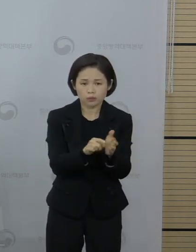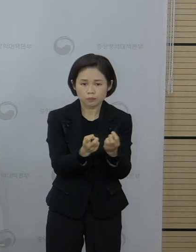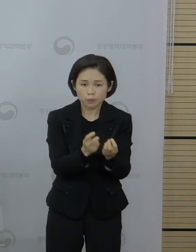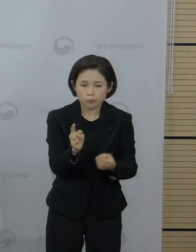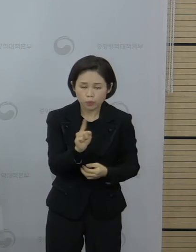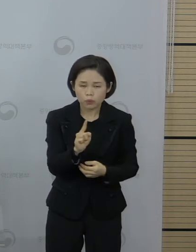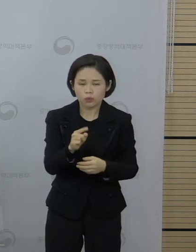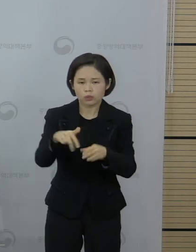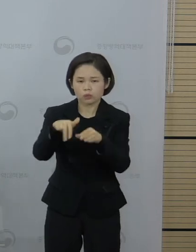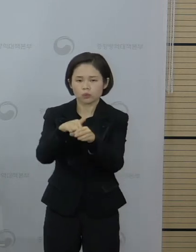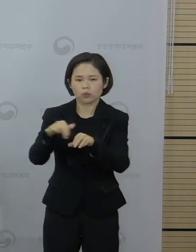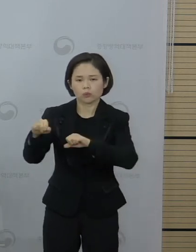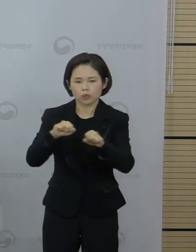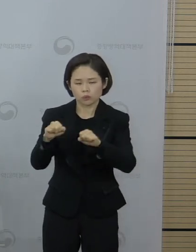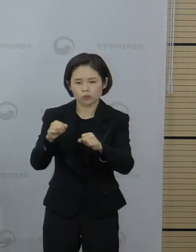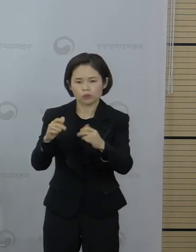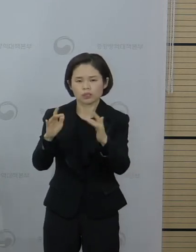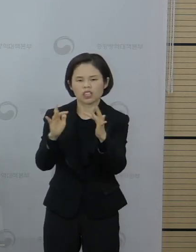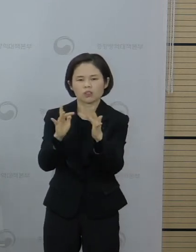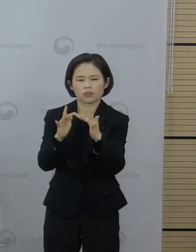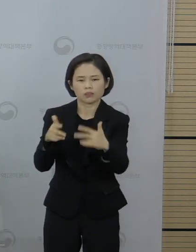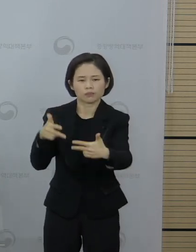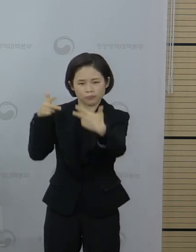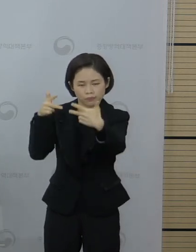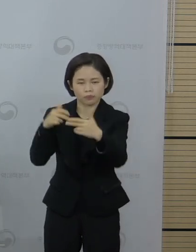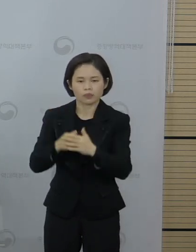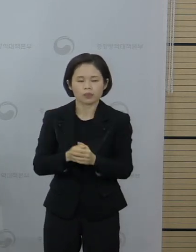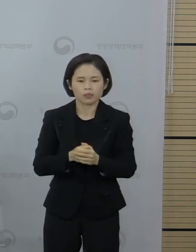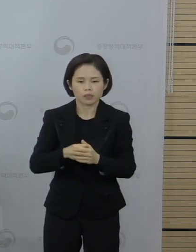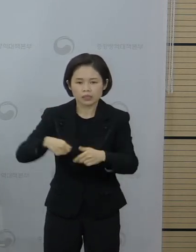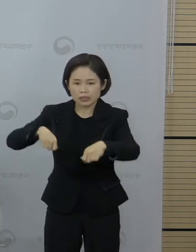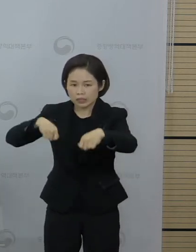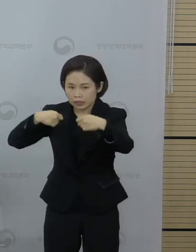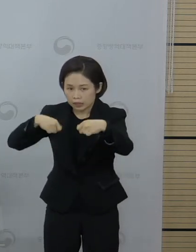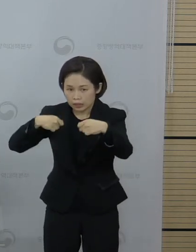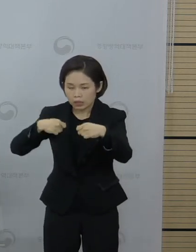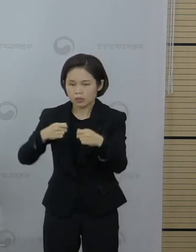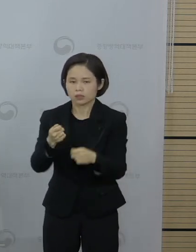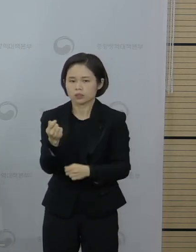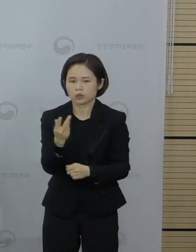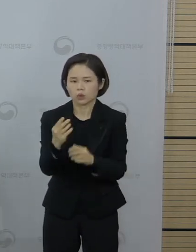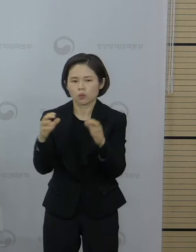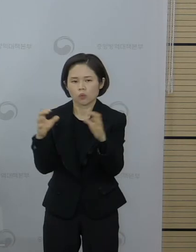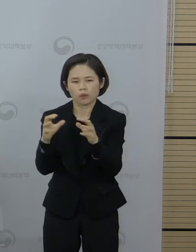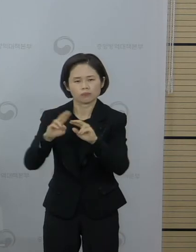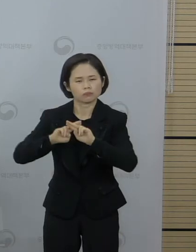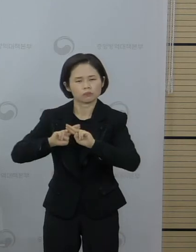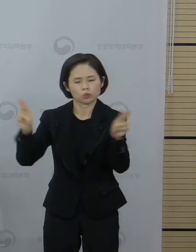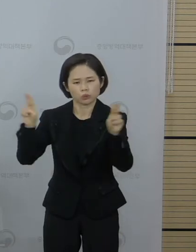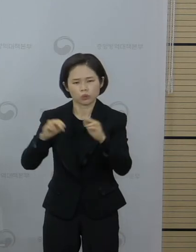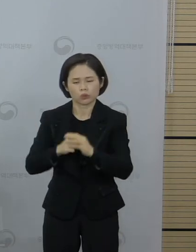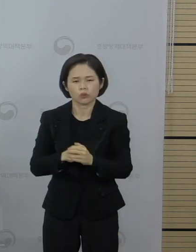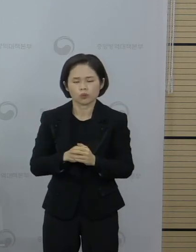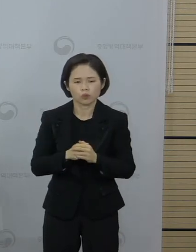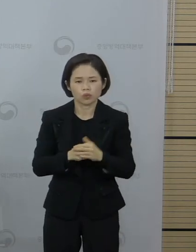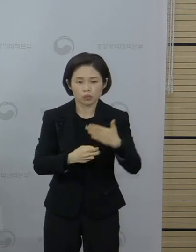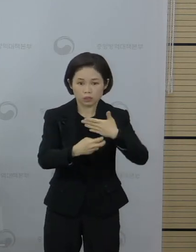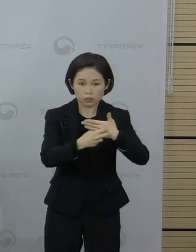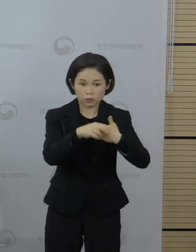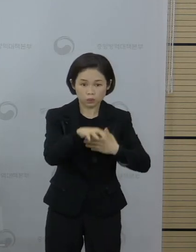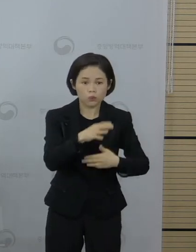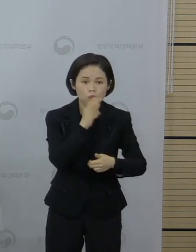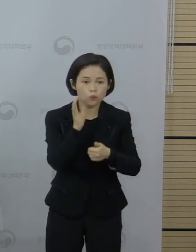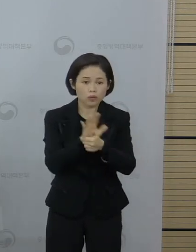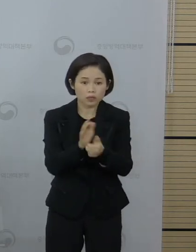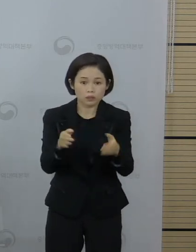종교활동은 비대면 비접촉으로, 또한 식사와 소모임, 행사 등은 취소되어야 하며, 의료기관과